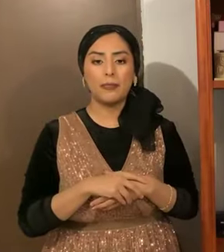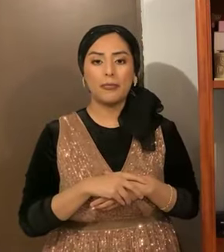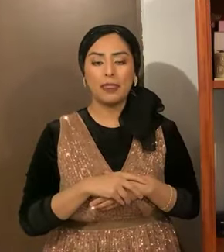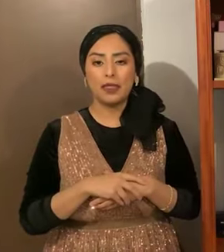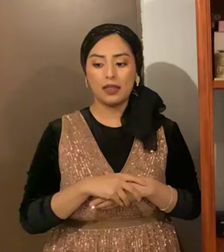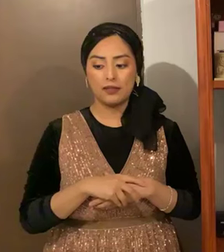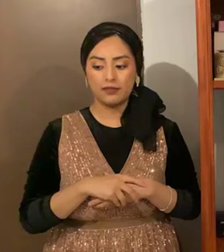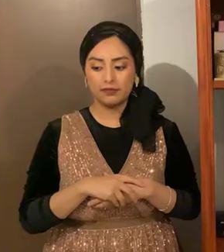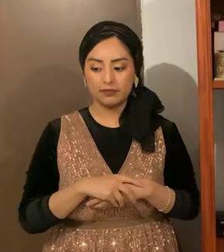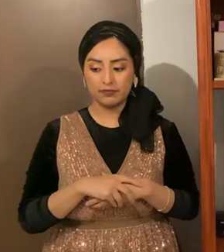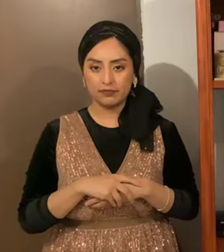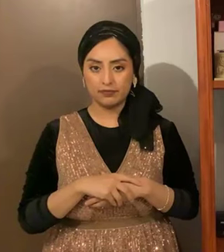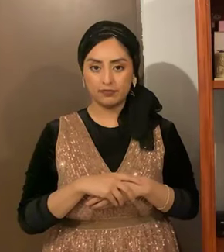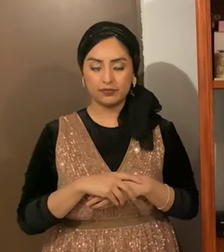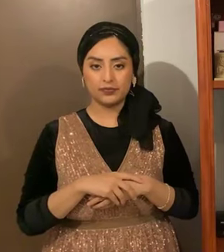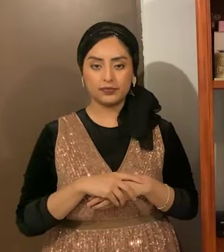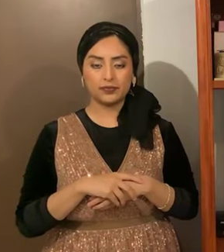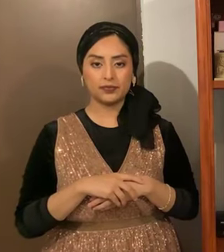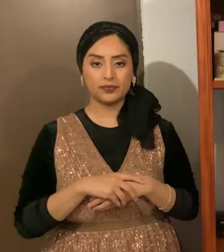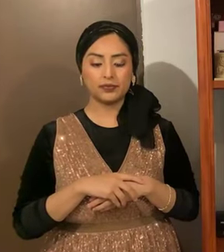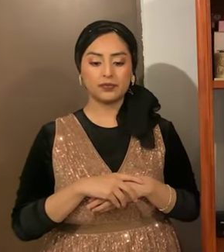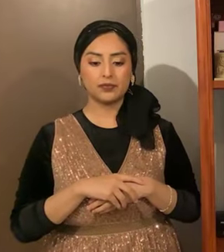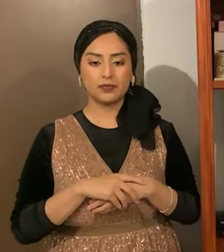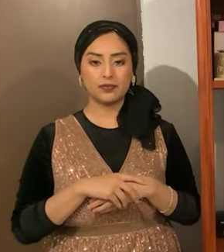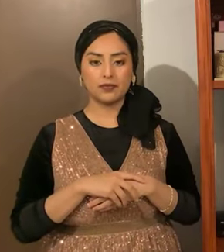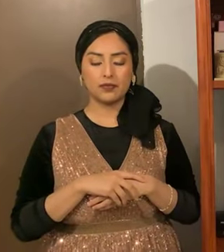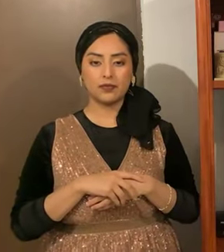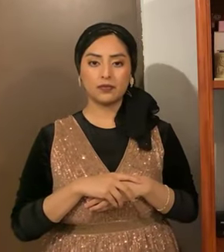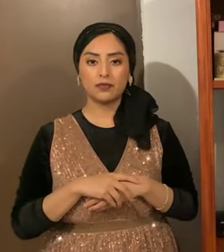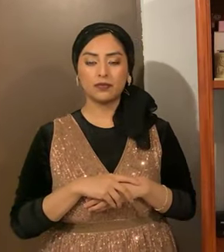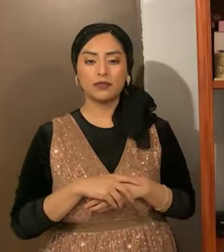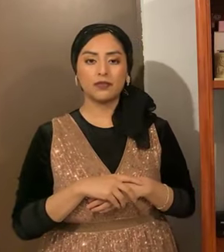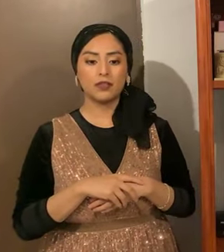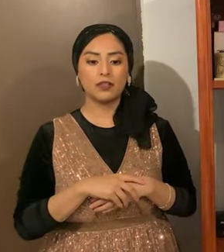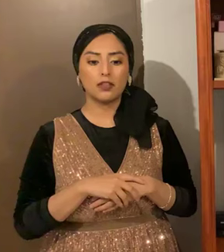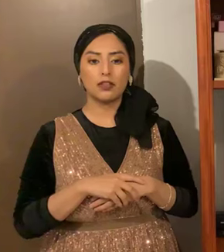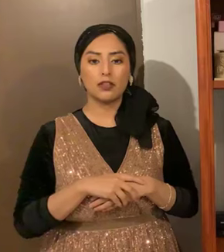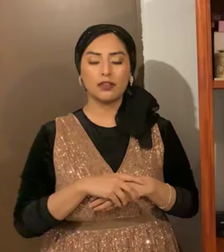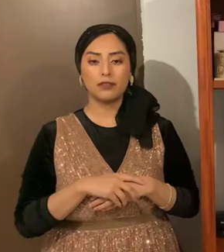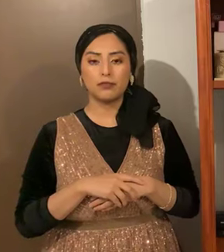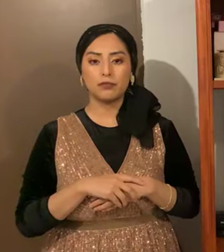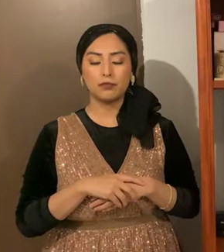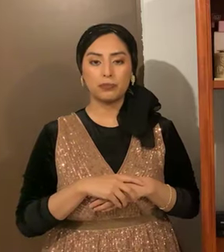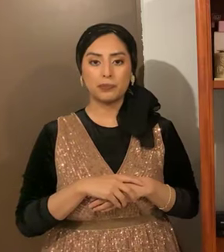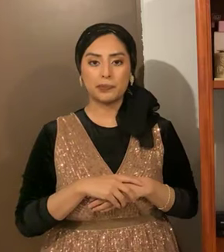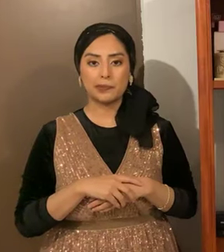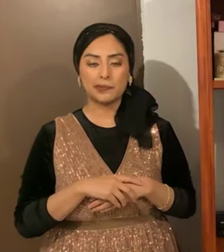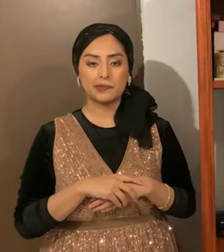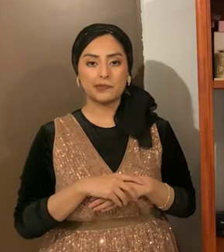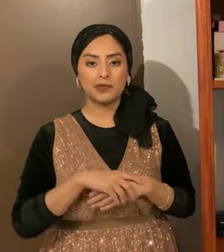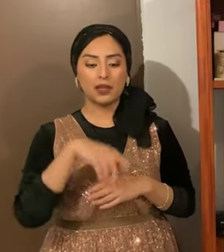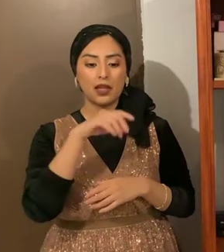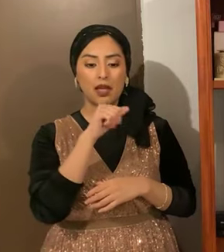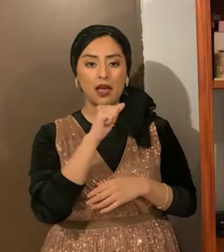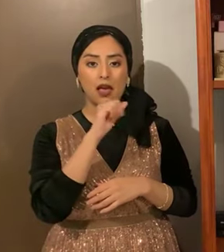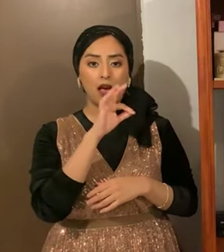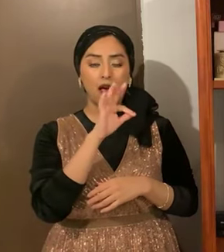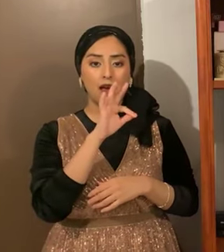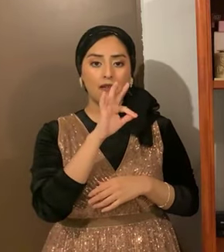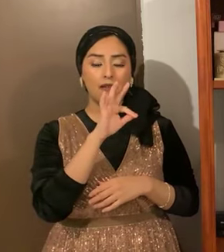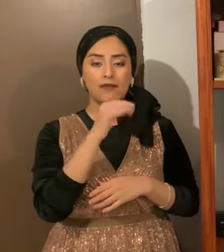es atacado es como si lo atacaran a él, al otro, digamos, se unen, digamos. Entonces fíjense, Afganistán contra